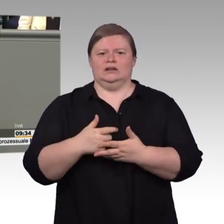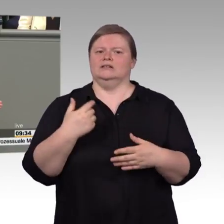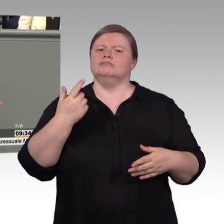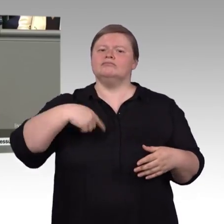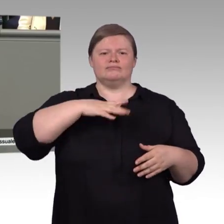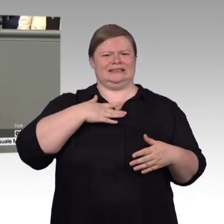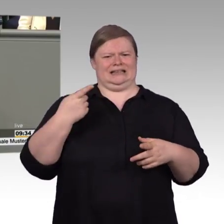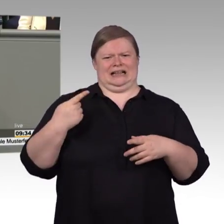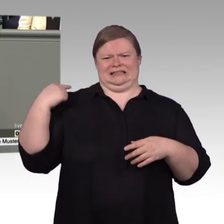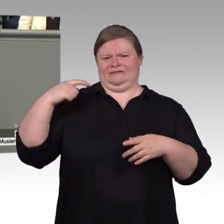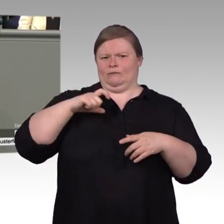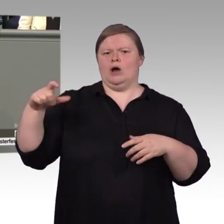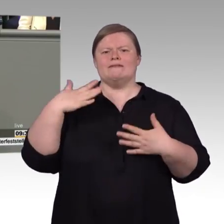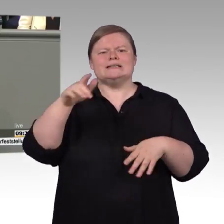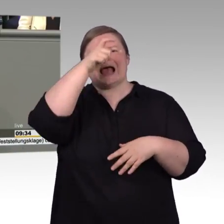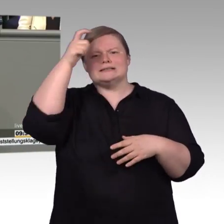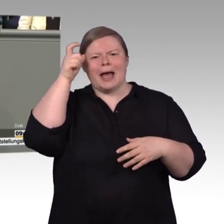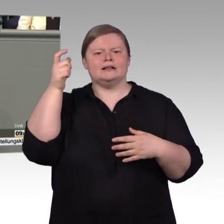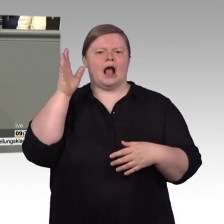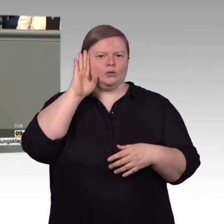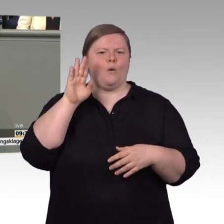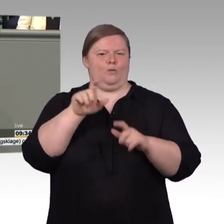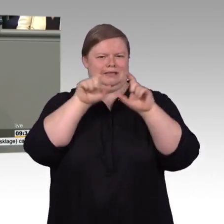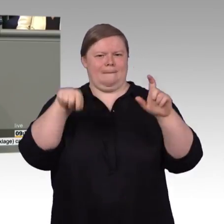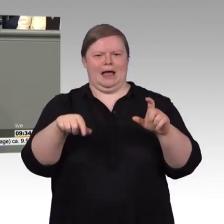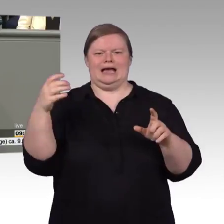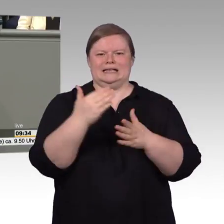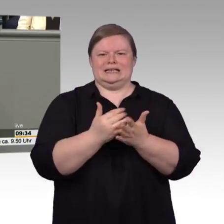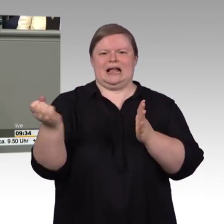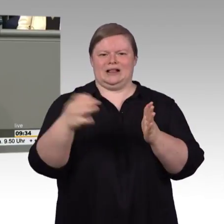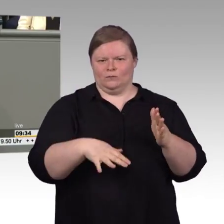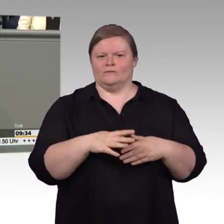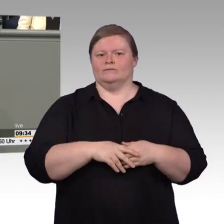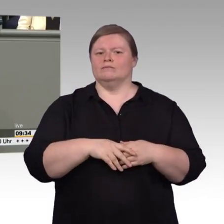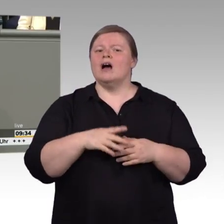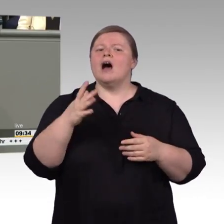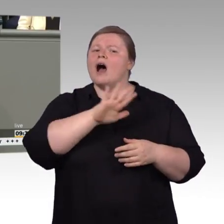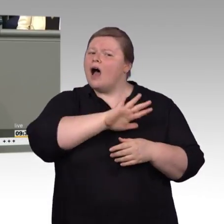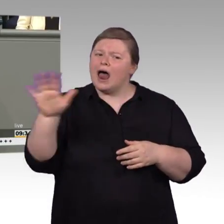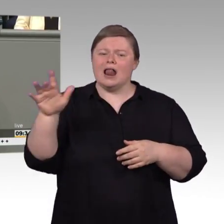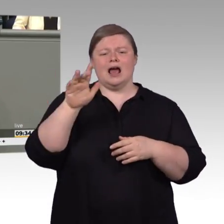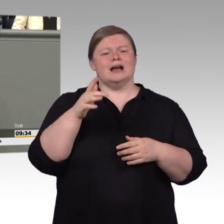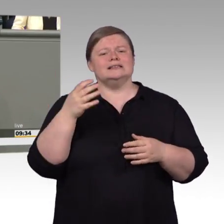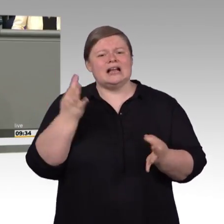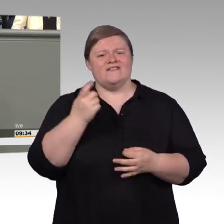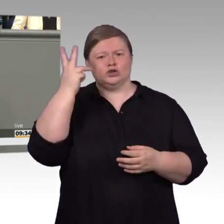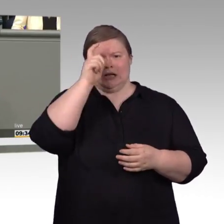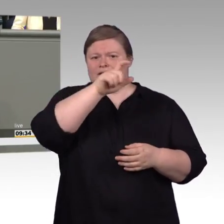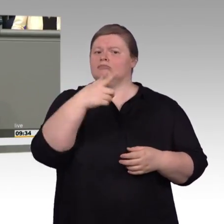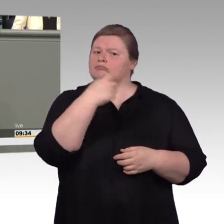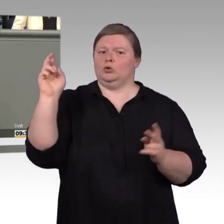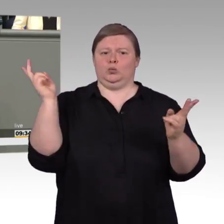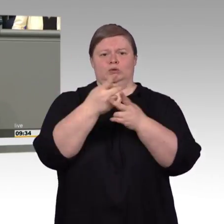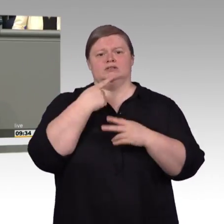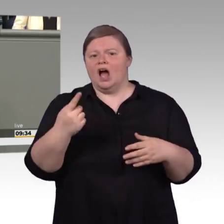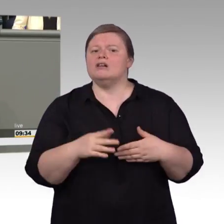abschrecken, ihre Ansprüche dadurch zu verfolgen. Einfache Formfehler können die Möglichkeit, am Verfahren teilzunehmen, abschneiden. Die Zeit zur Anmeldung